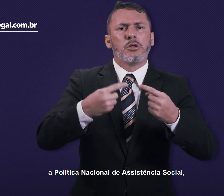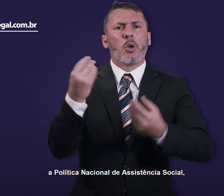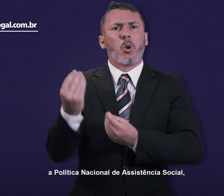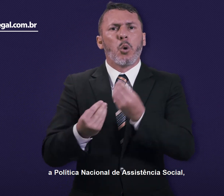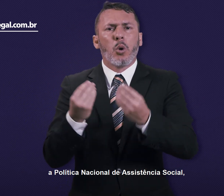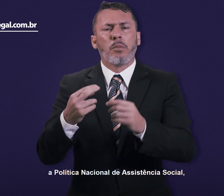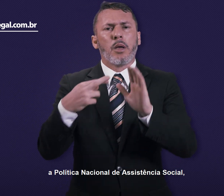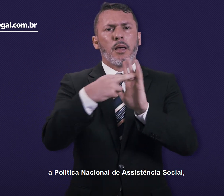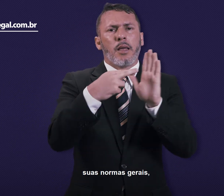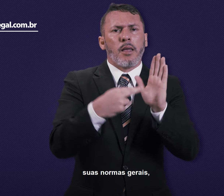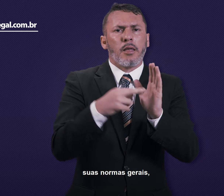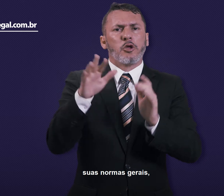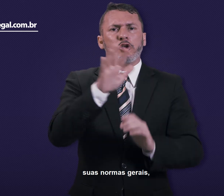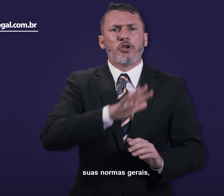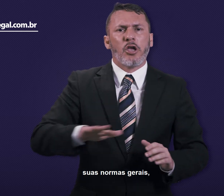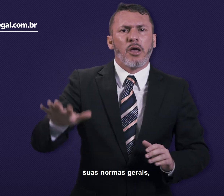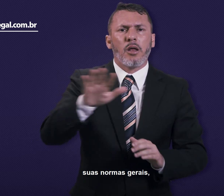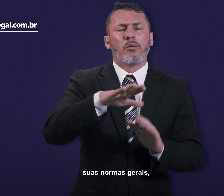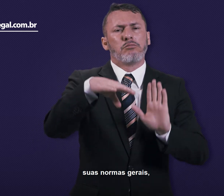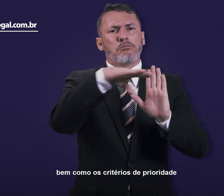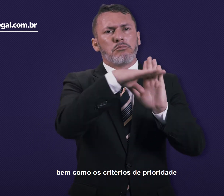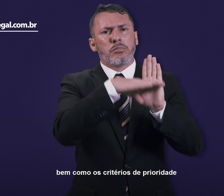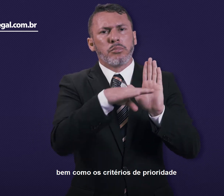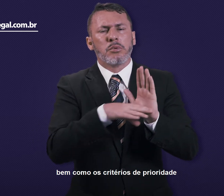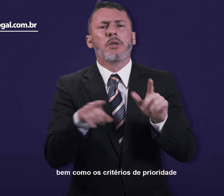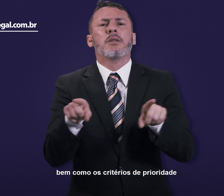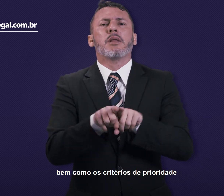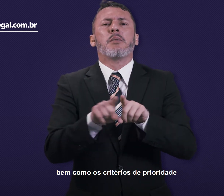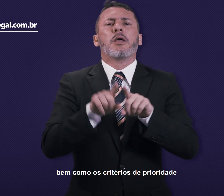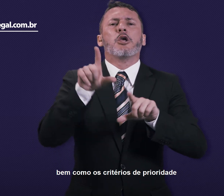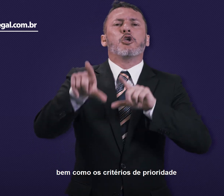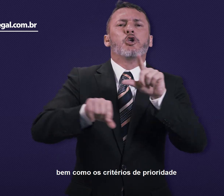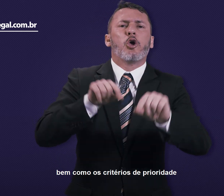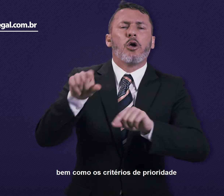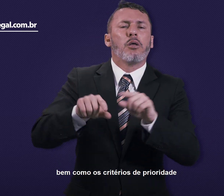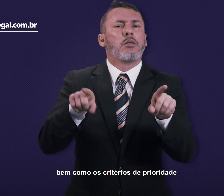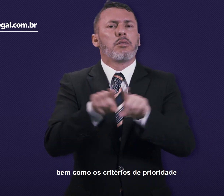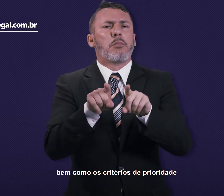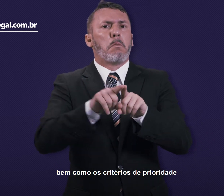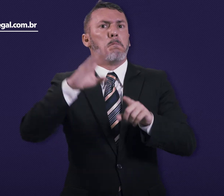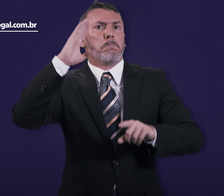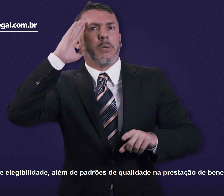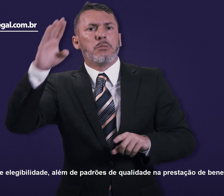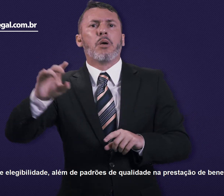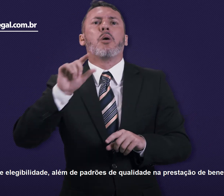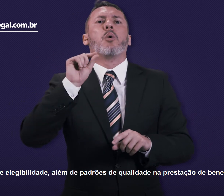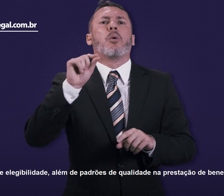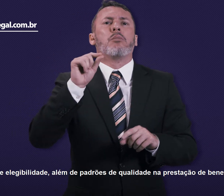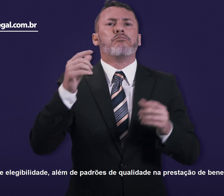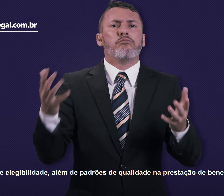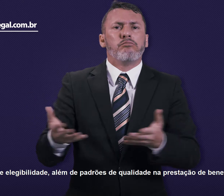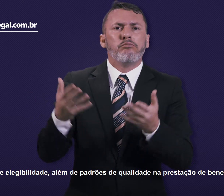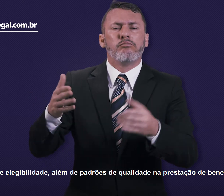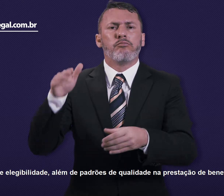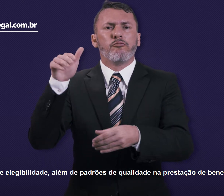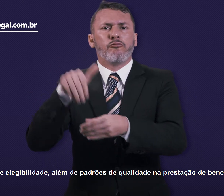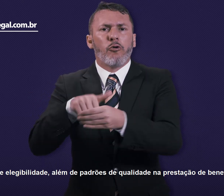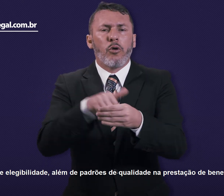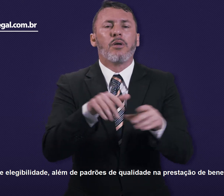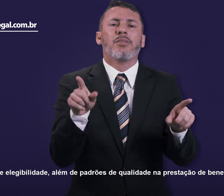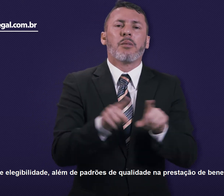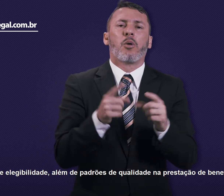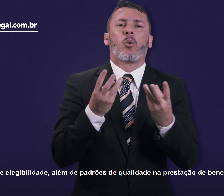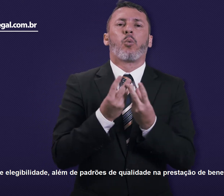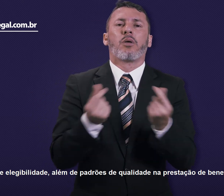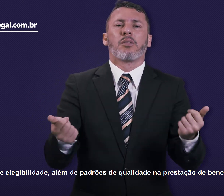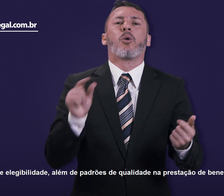de Assistência Social, suas normas gerais, bem como os critérios de prioridade e de elegibilidade, além